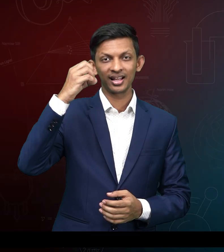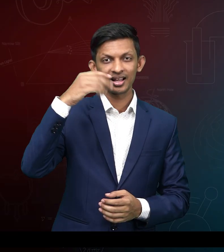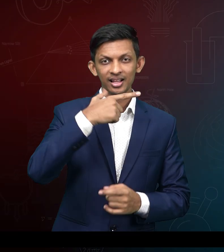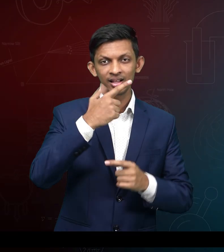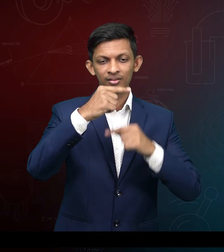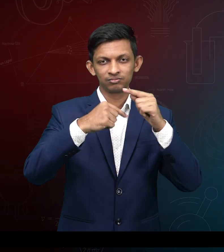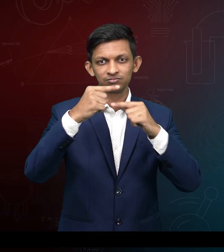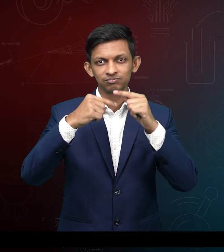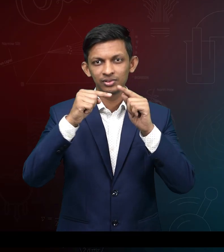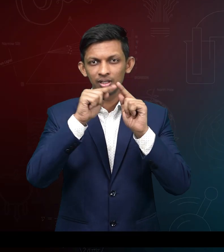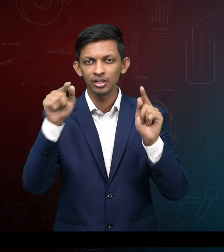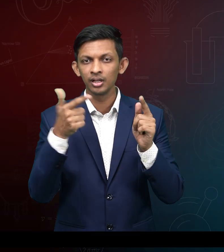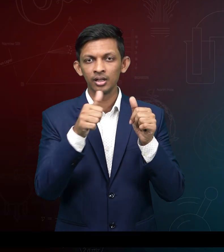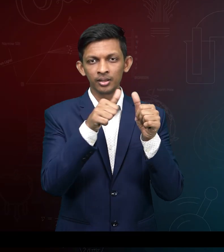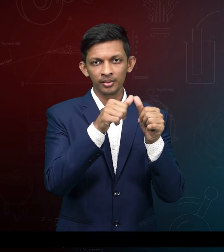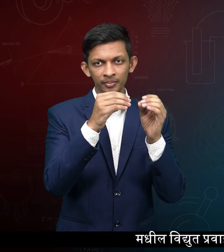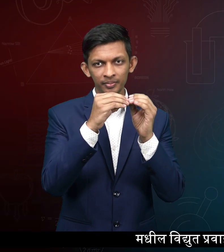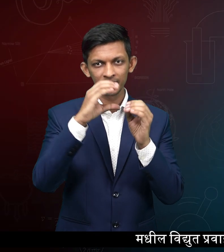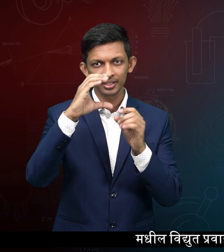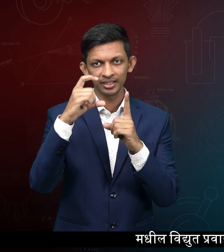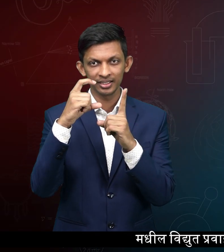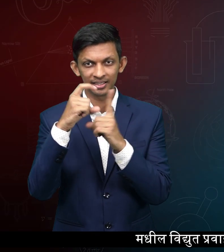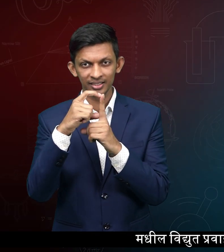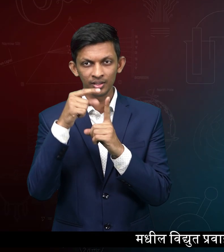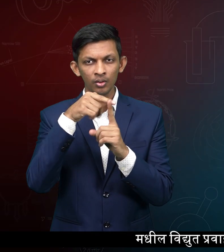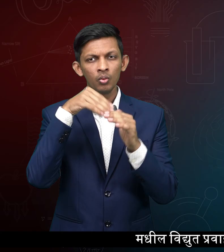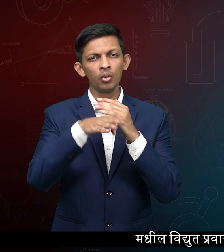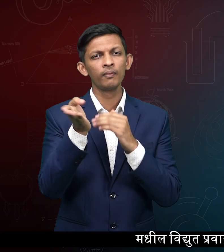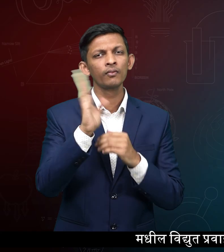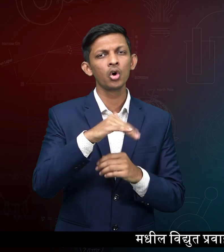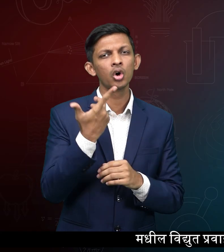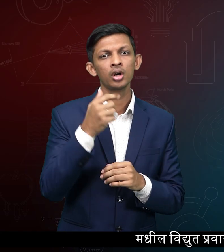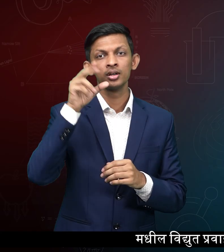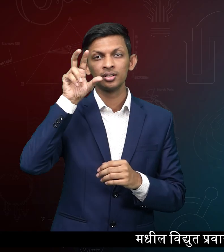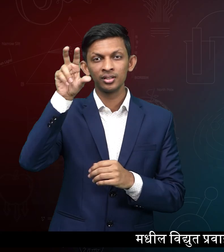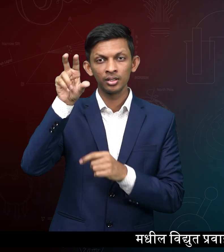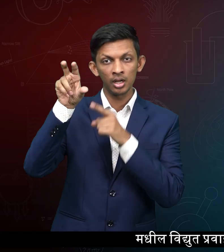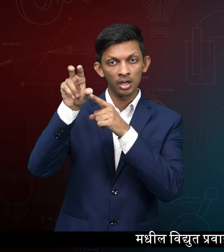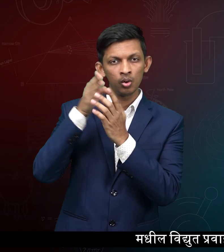कुंडली ABCD मधील विद्युत प्रवाह X ब्रशद्वारे स्त्रोत बॅटरीतून प्रवेश